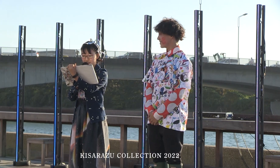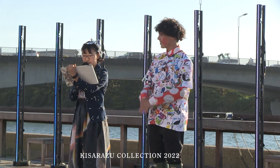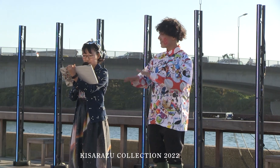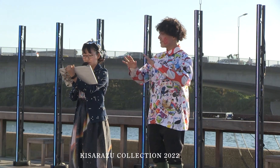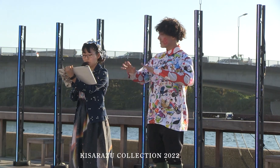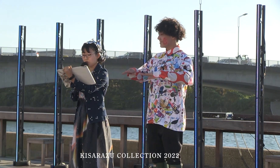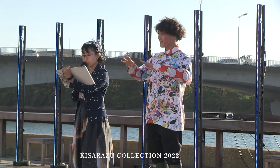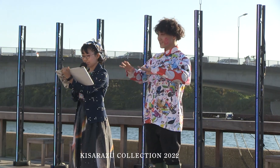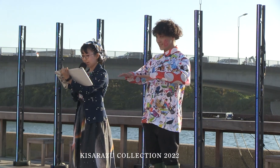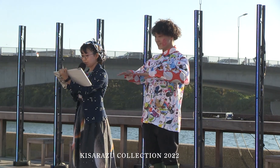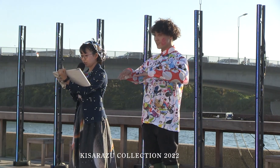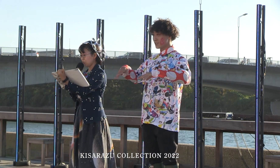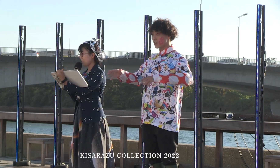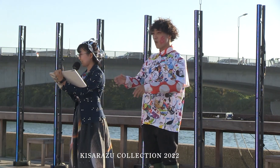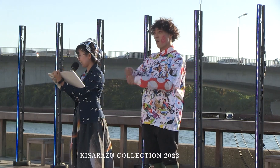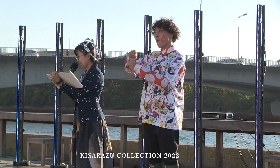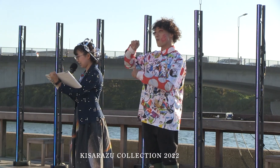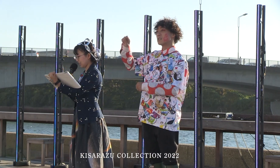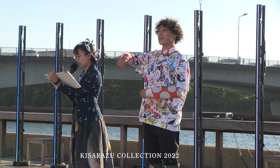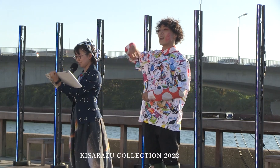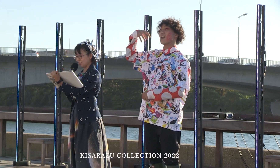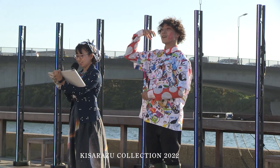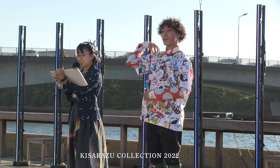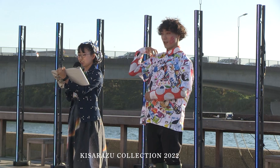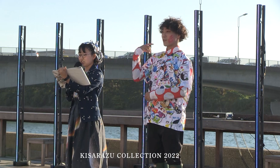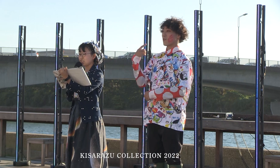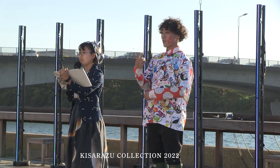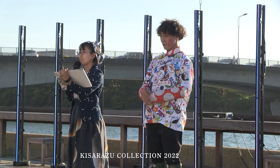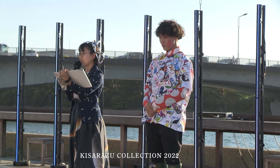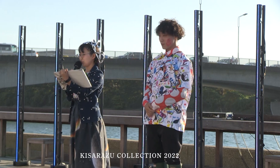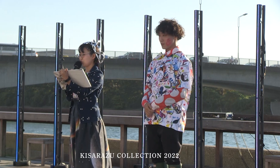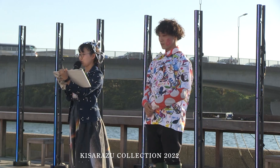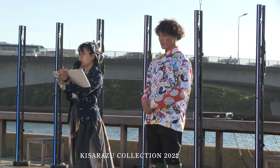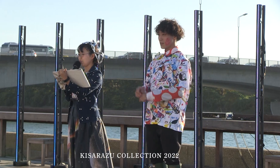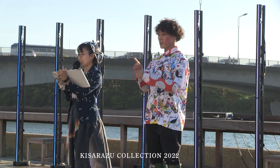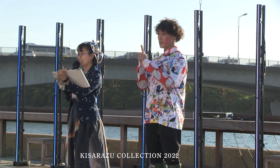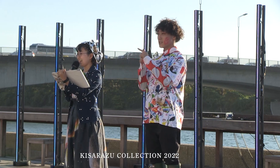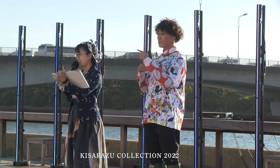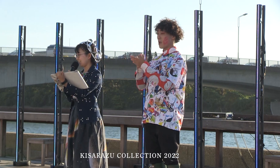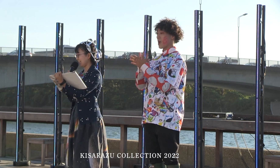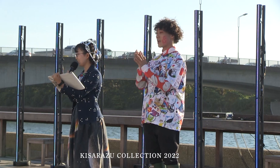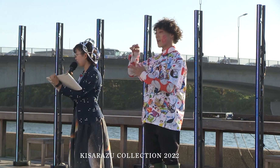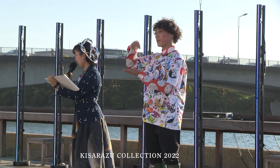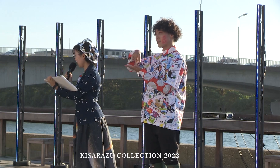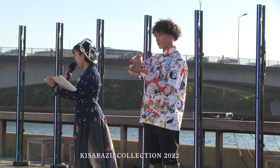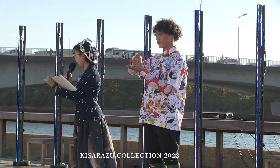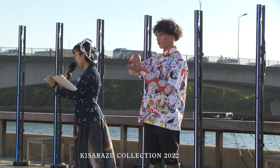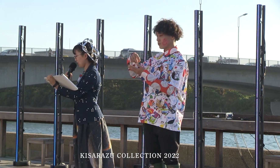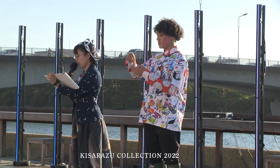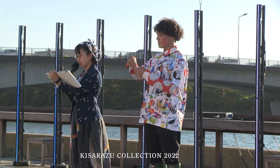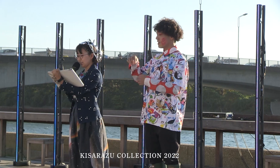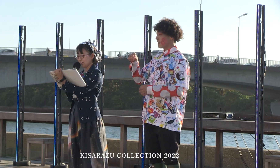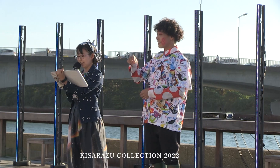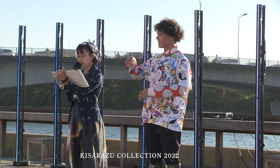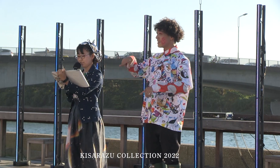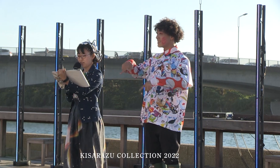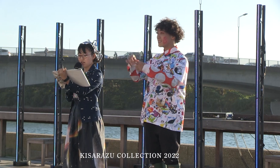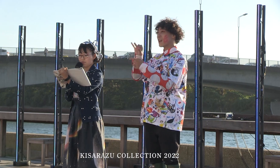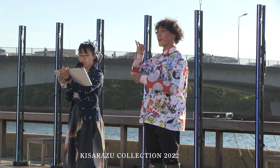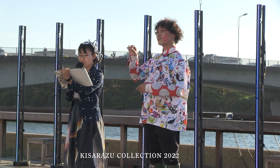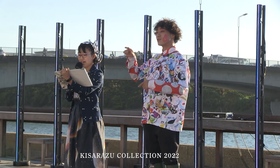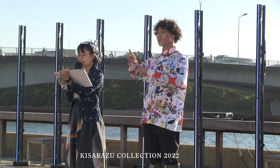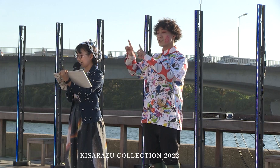本日総合司会を務めさせていただきます千葉県立木更津東高等学校